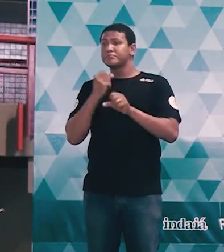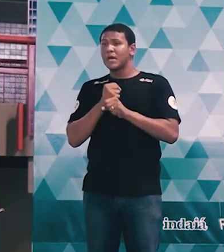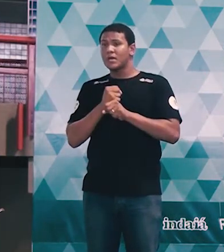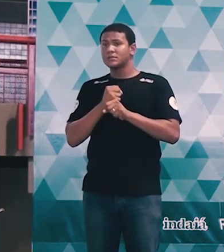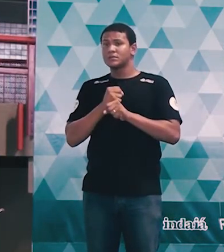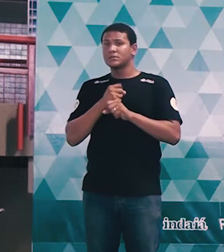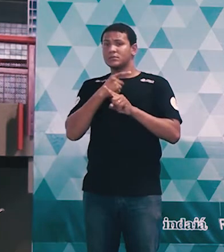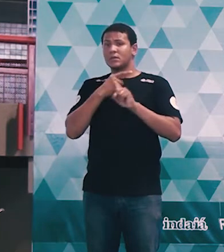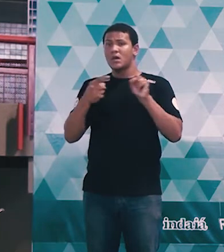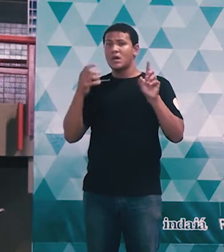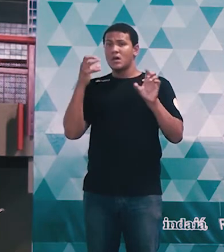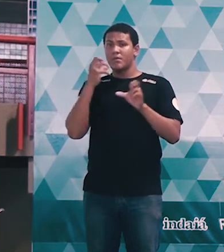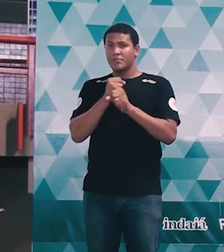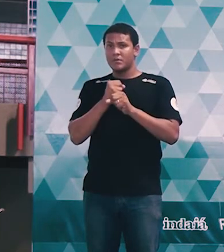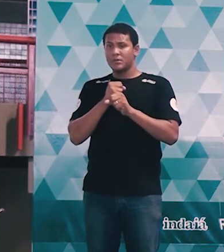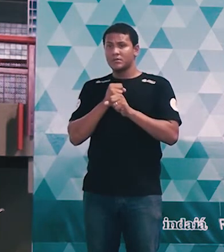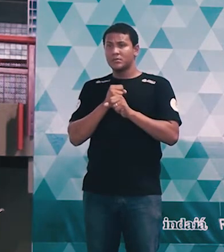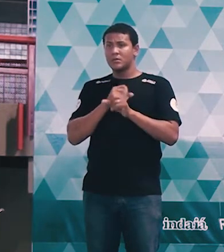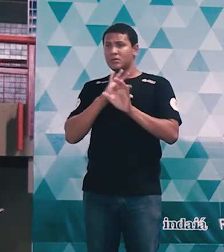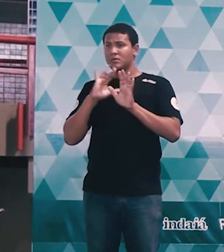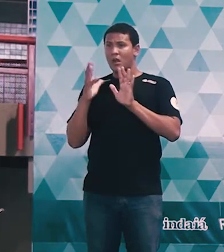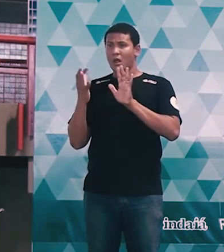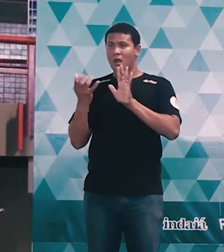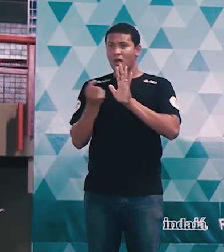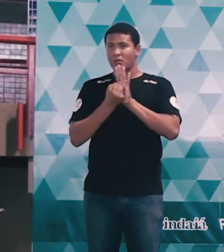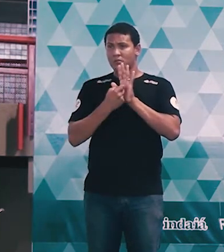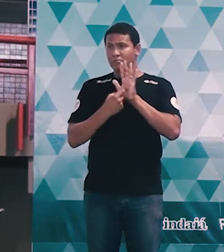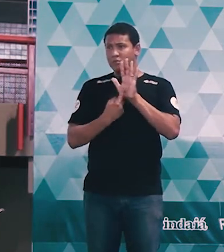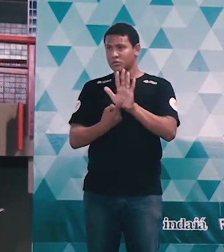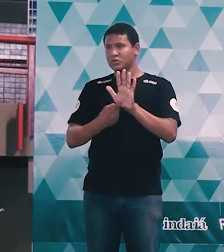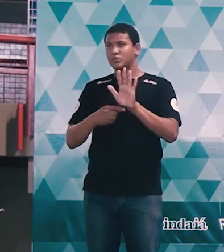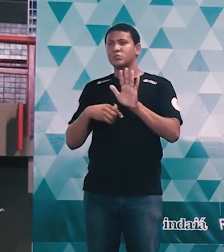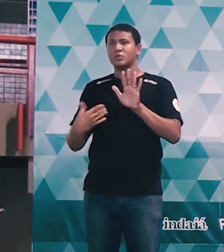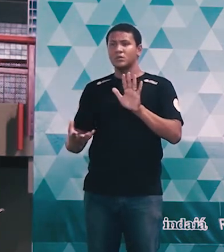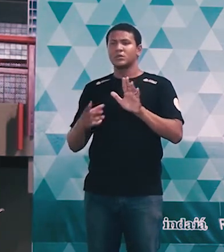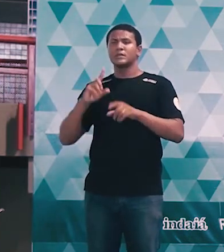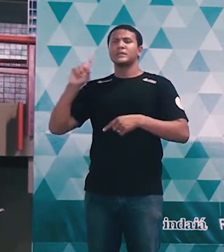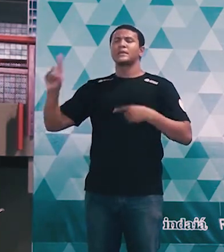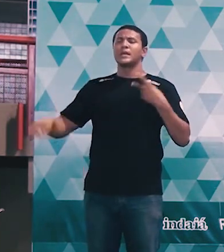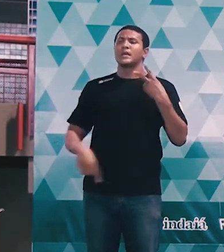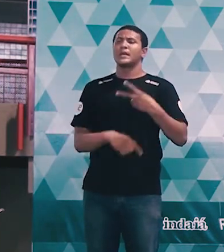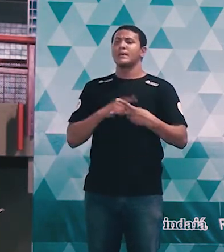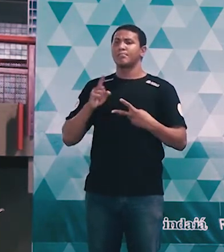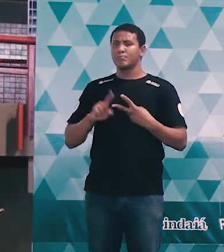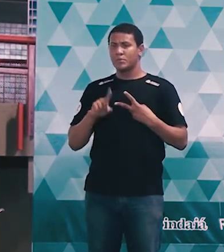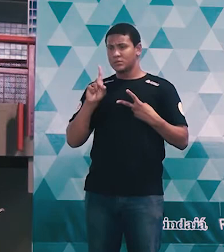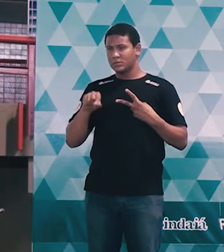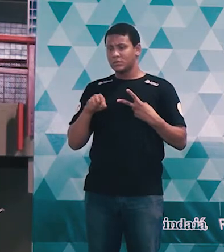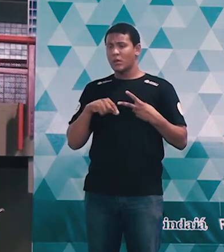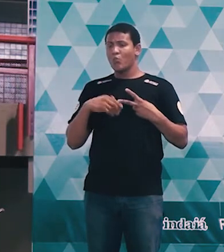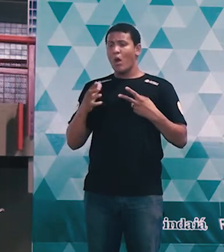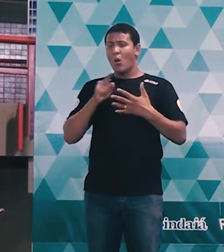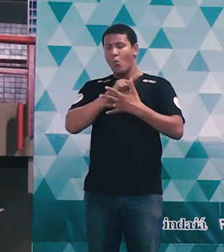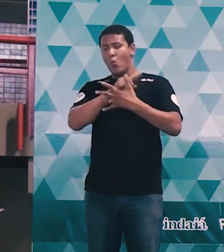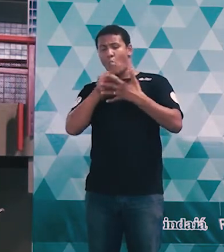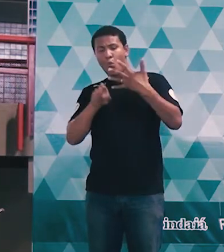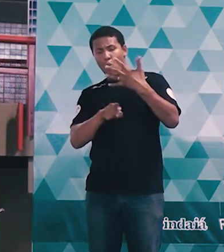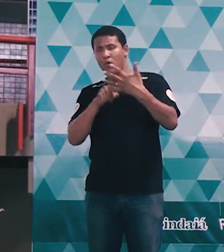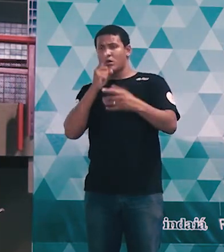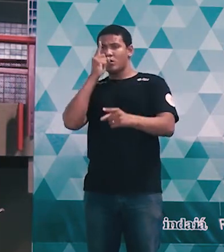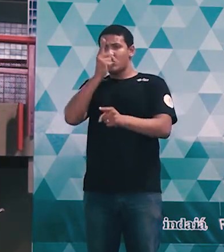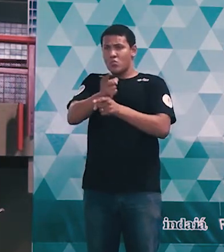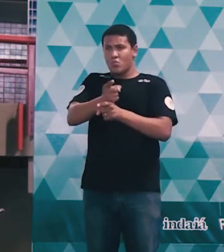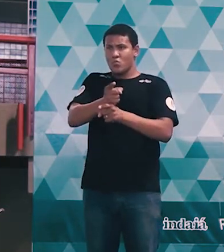encontrar a média, o que é que o enunciado da questão pediu? Para a gente verificar qual dos reagentes apresenta um conjunto